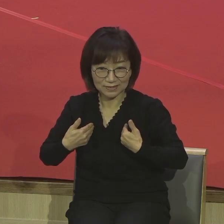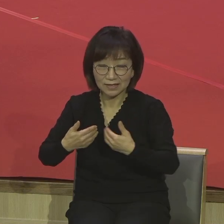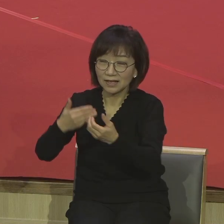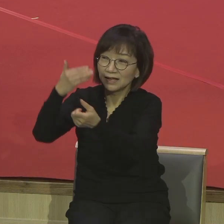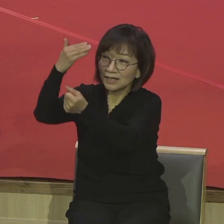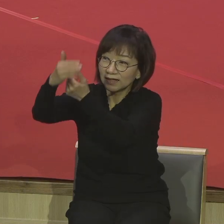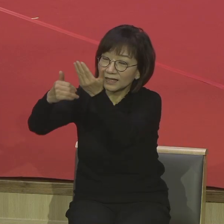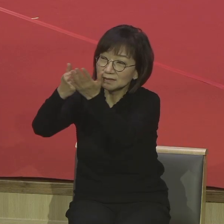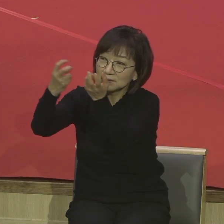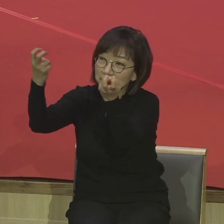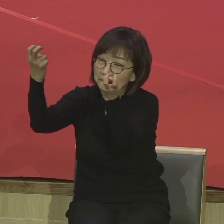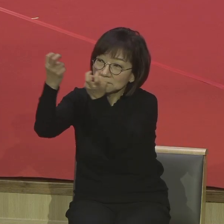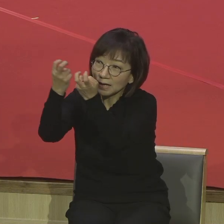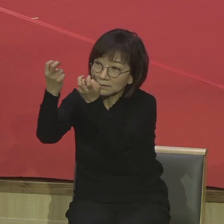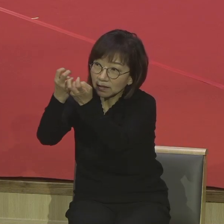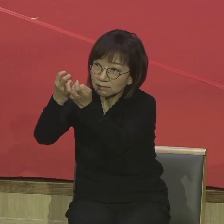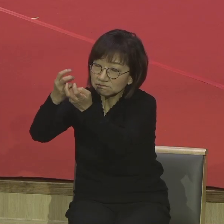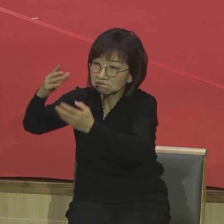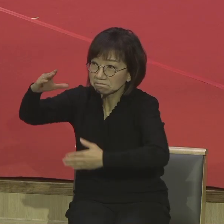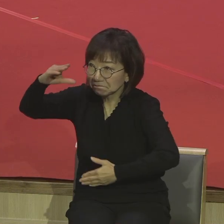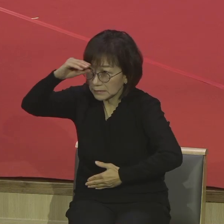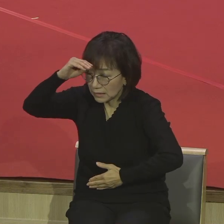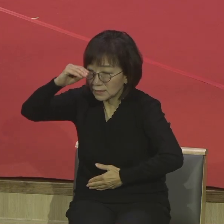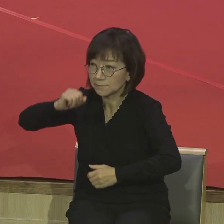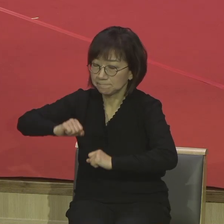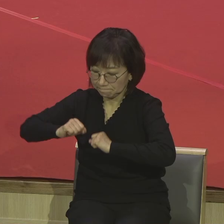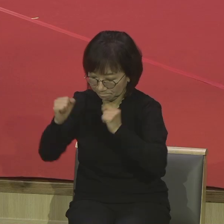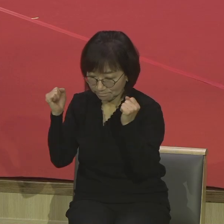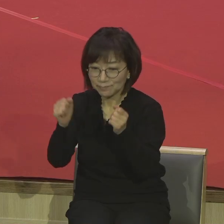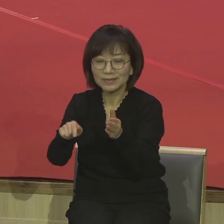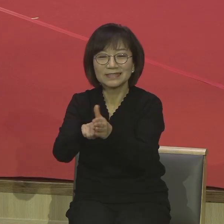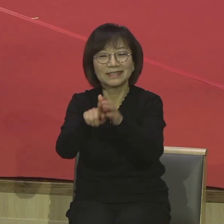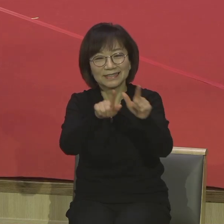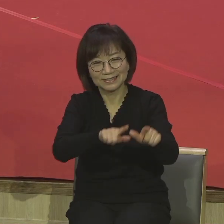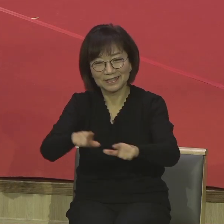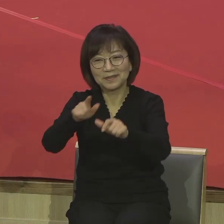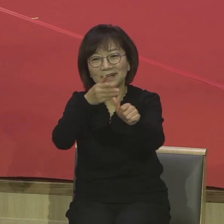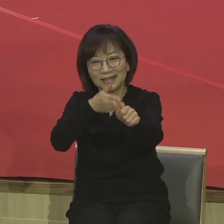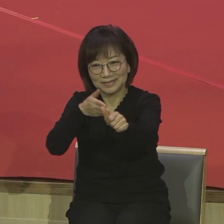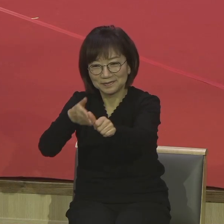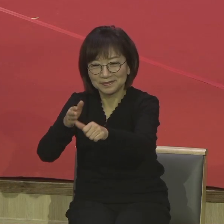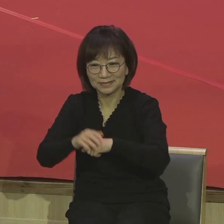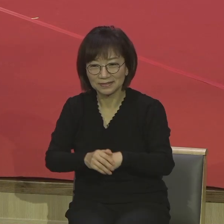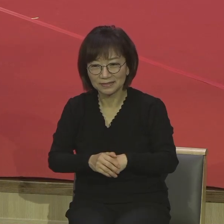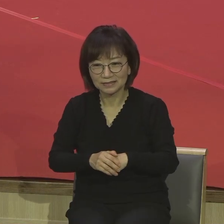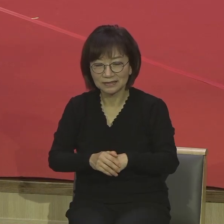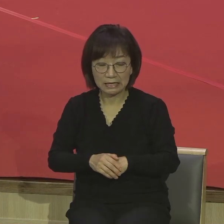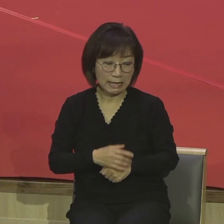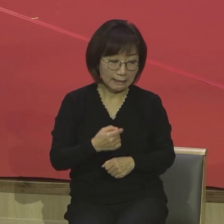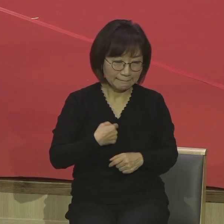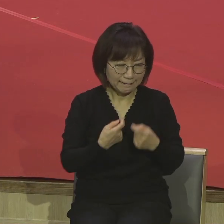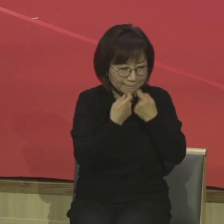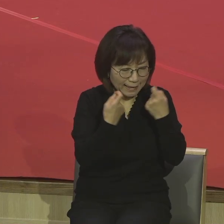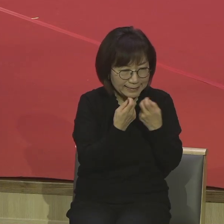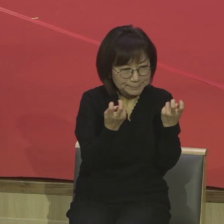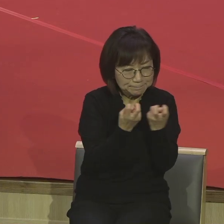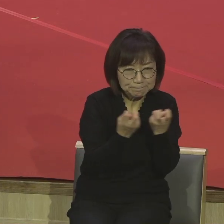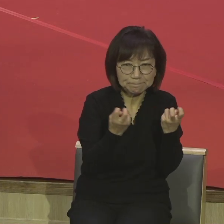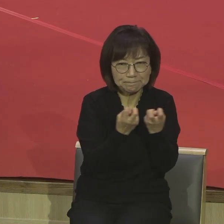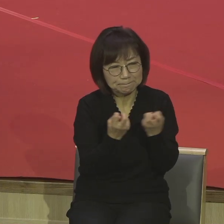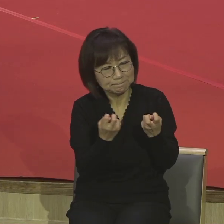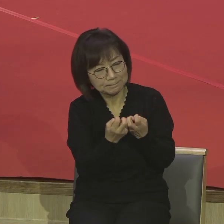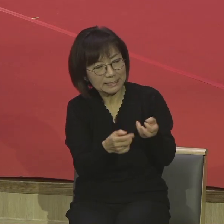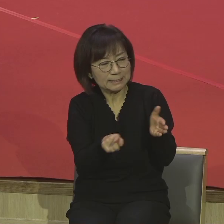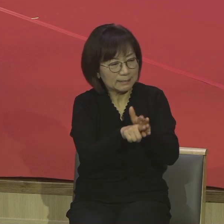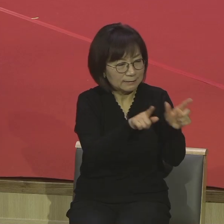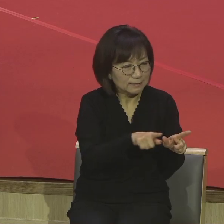방식대로 뭐요? 신앙생활 하라는 얘기예요. 신앙생활을 내 방식으로 하니까 시험 오지요. 너 신앙이